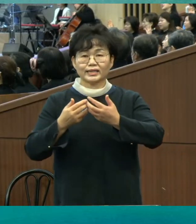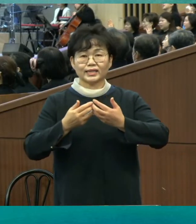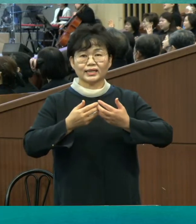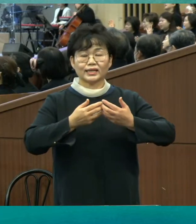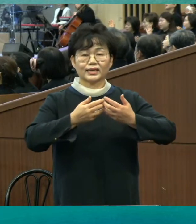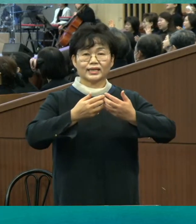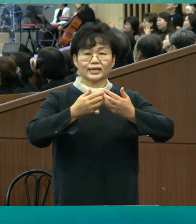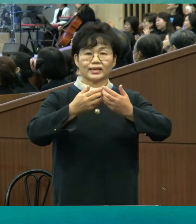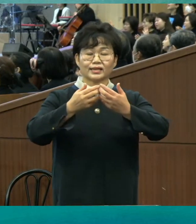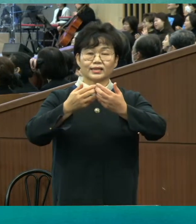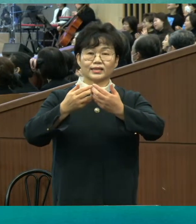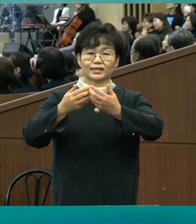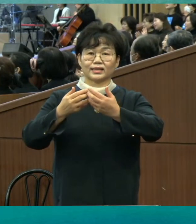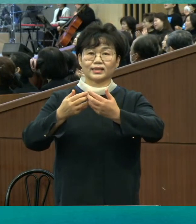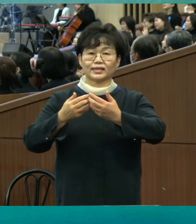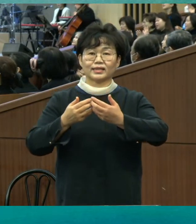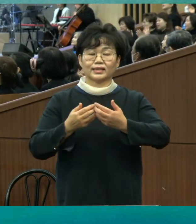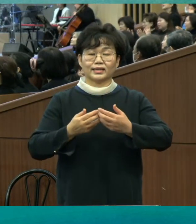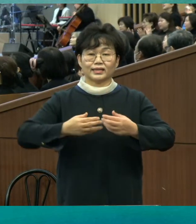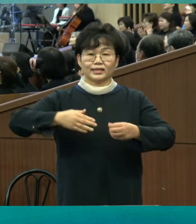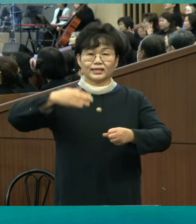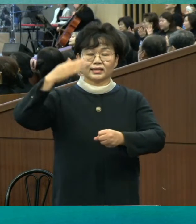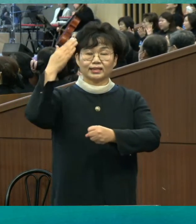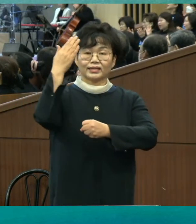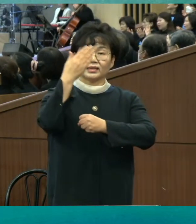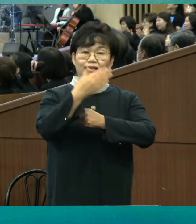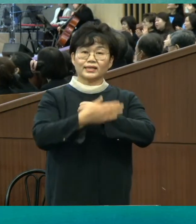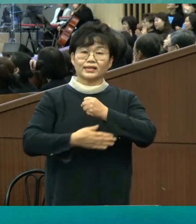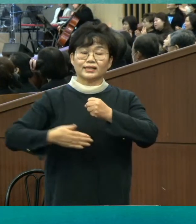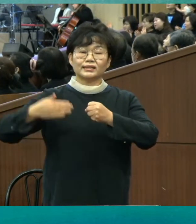충만하네 함께 은혜로다